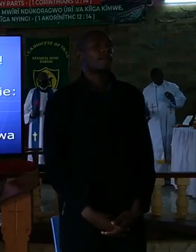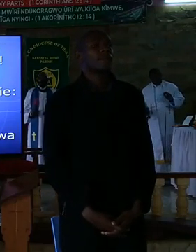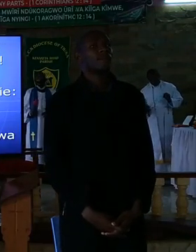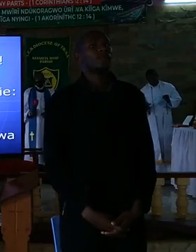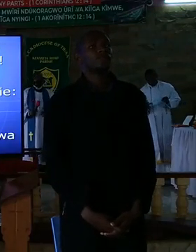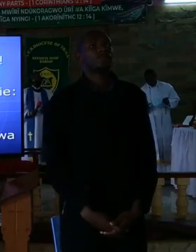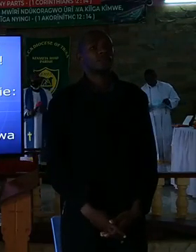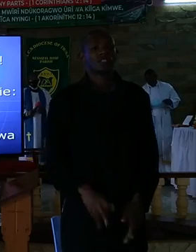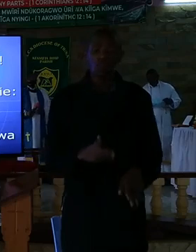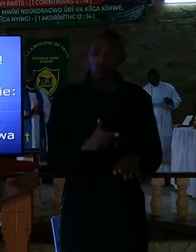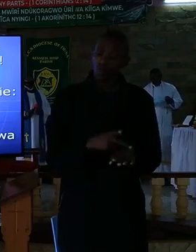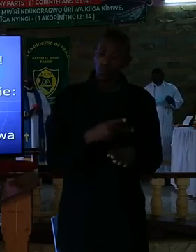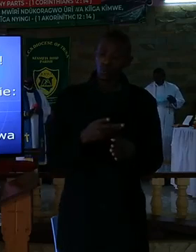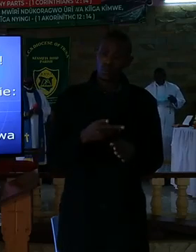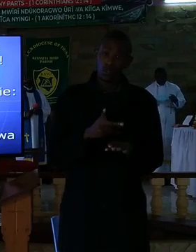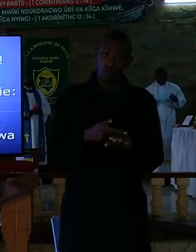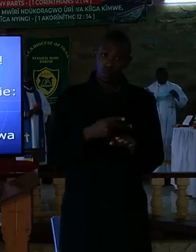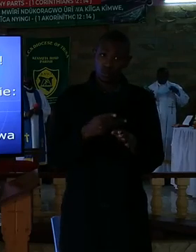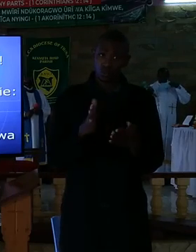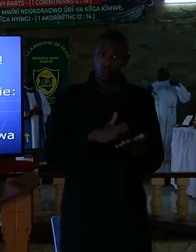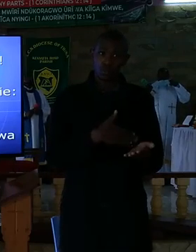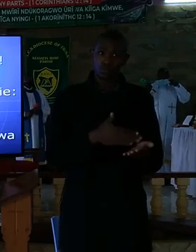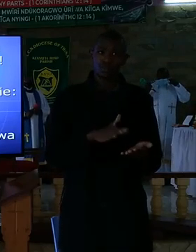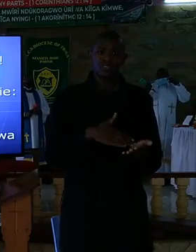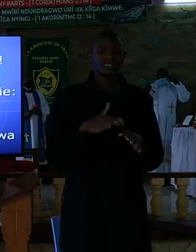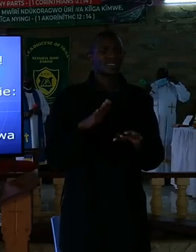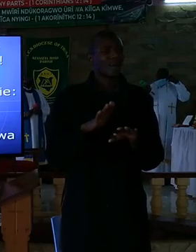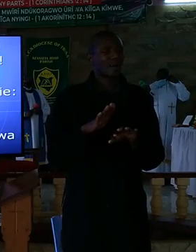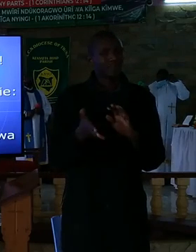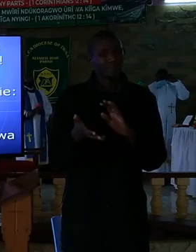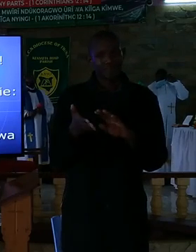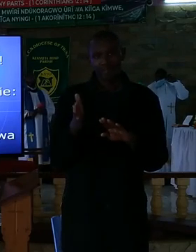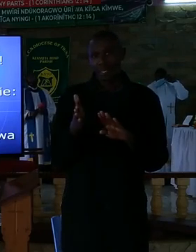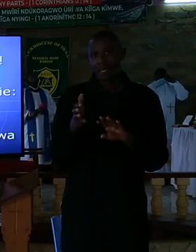we just do two stanzas please we save some time